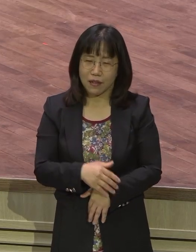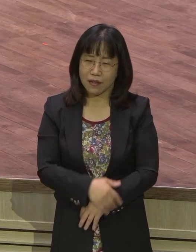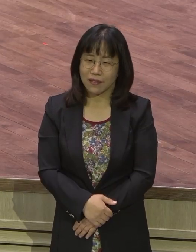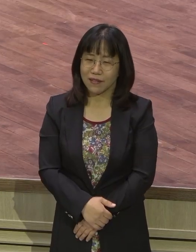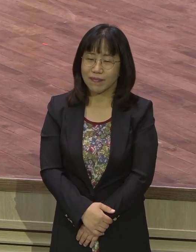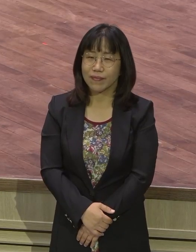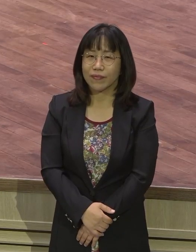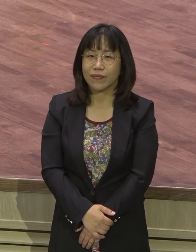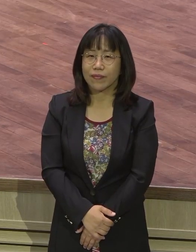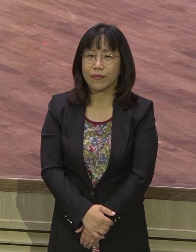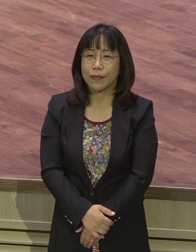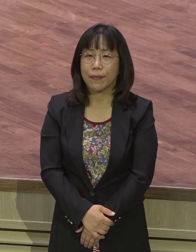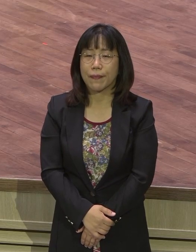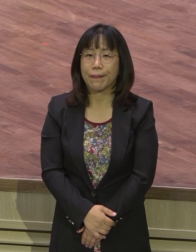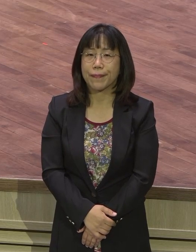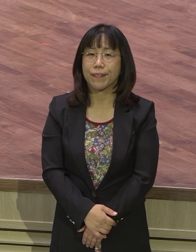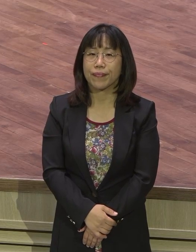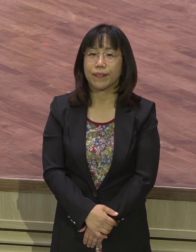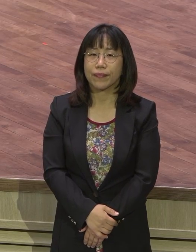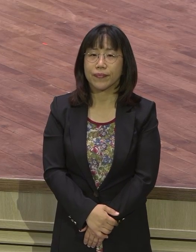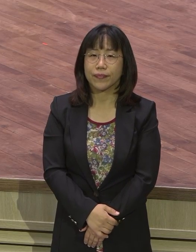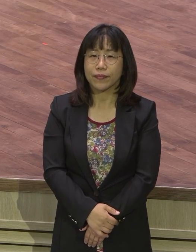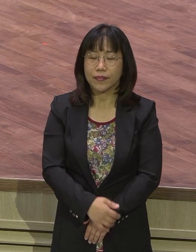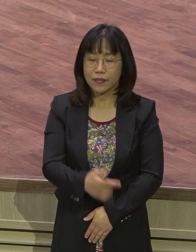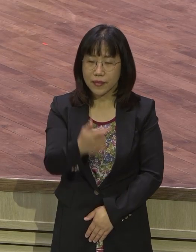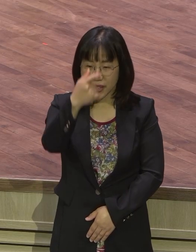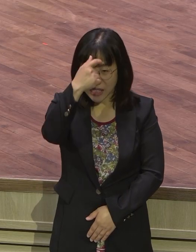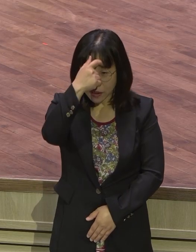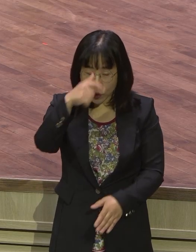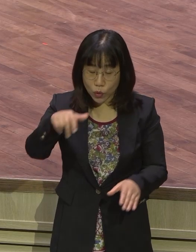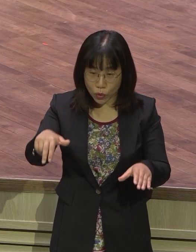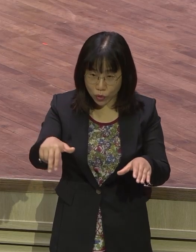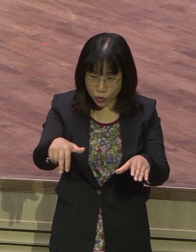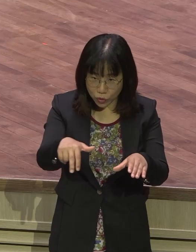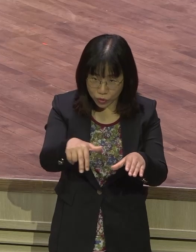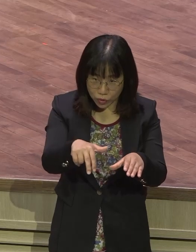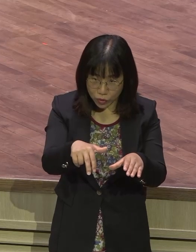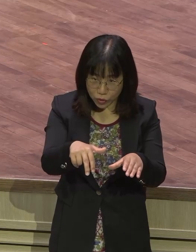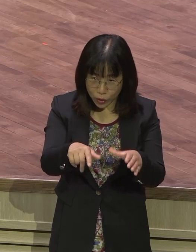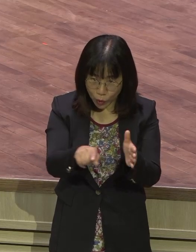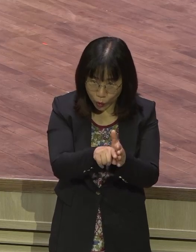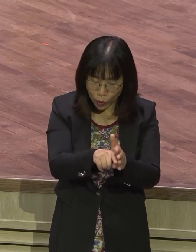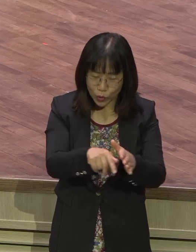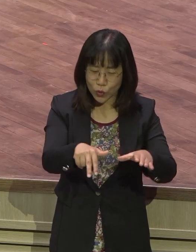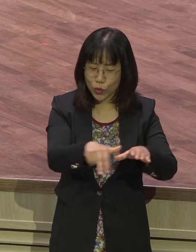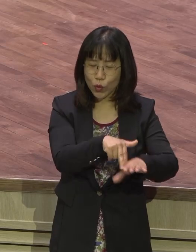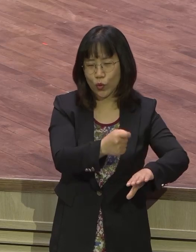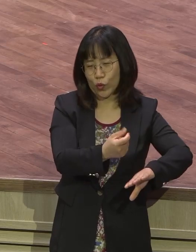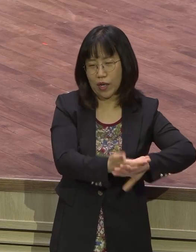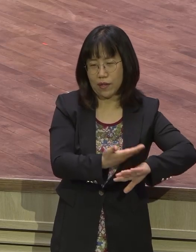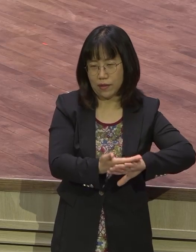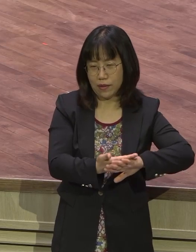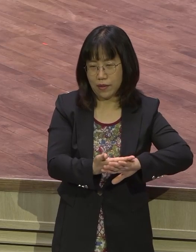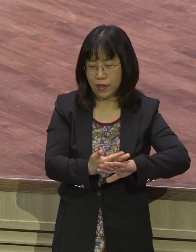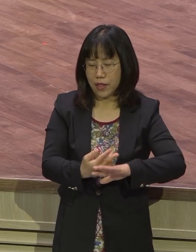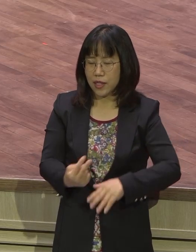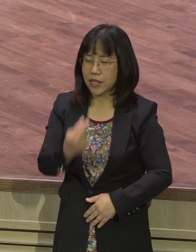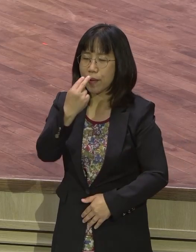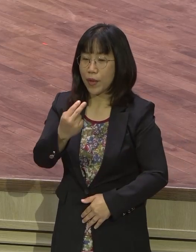기독교 종교예요. 기독교 종교가 아니에요. 생명이요. 아멘. 그러니까 그런